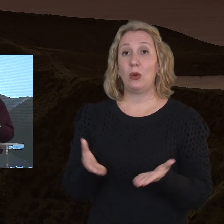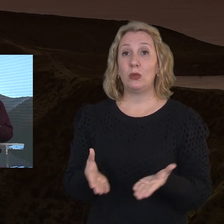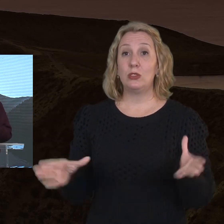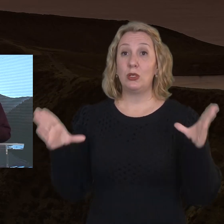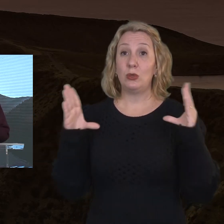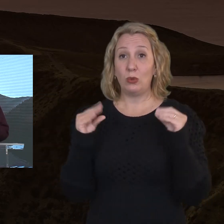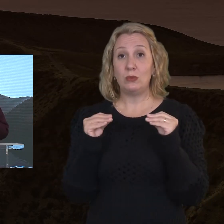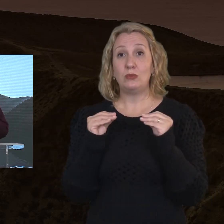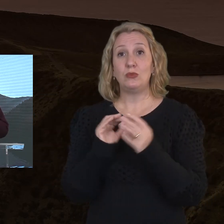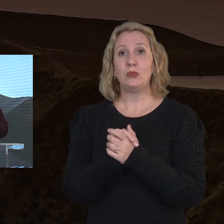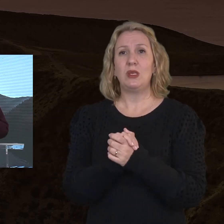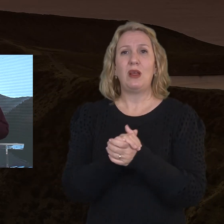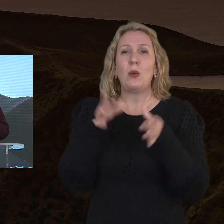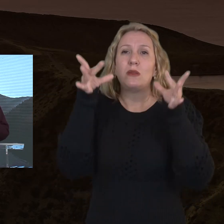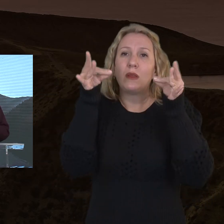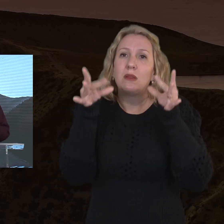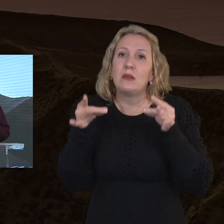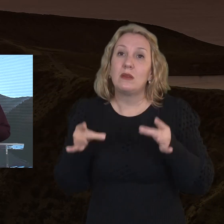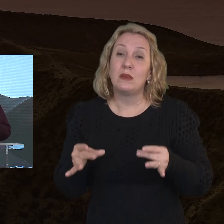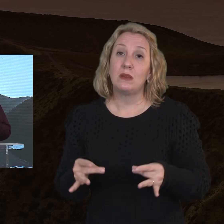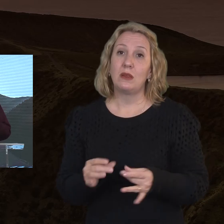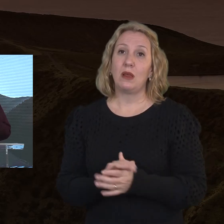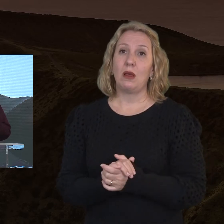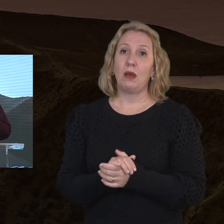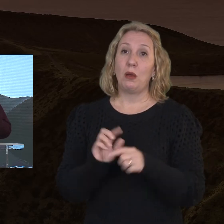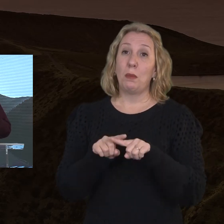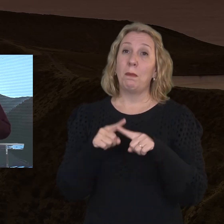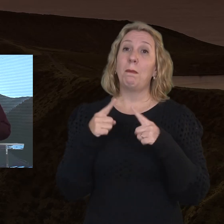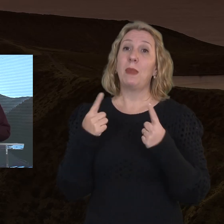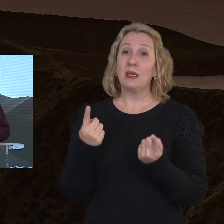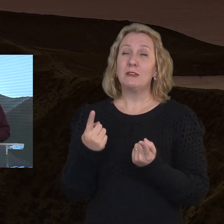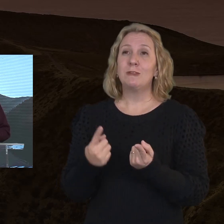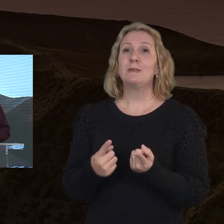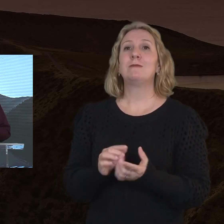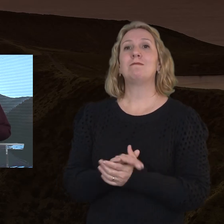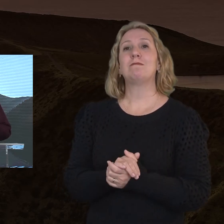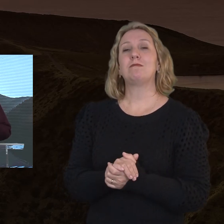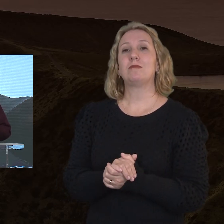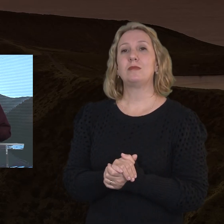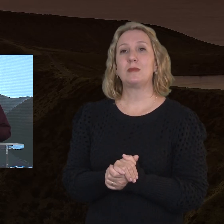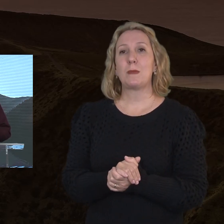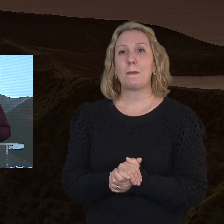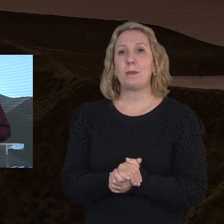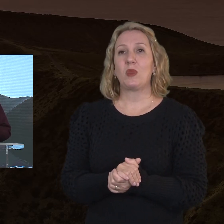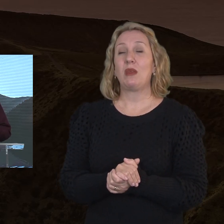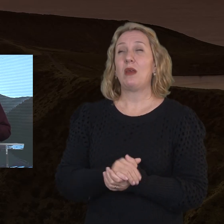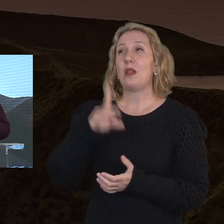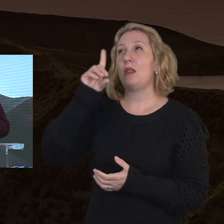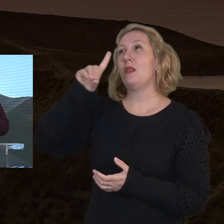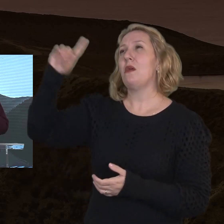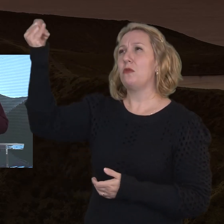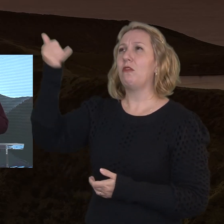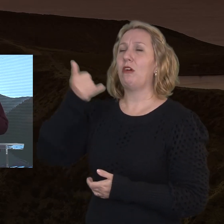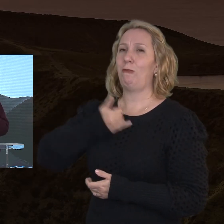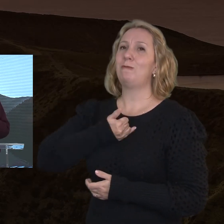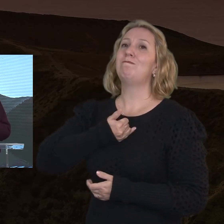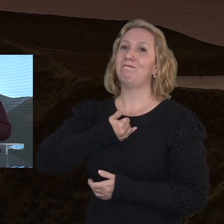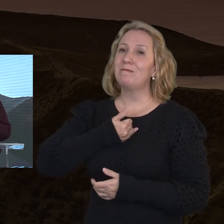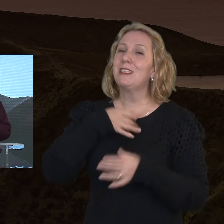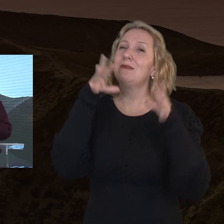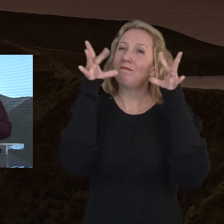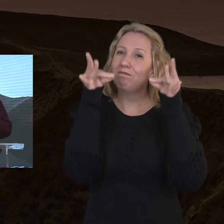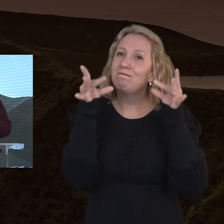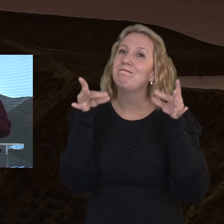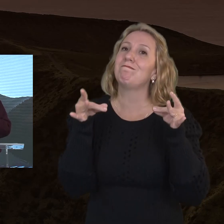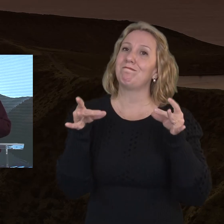não ia falar com tantos detalhes mas na hora de preparar o senhor também me tocou para falar com